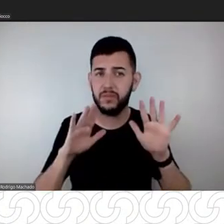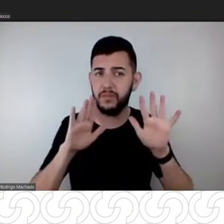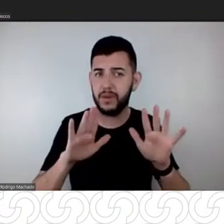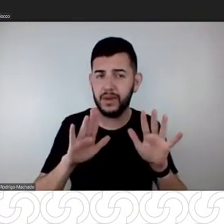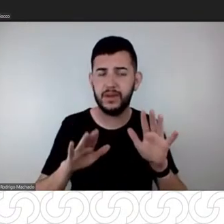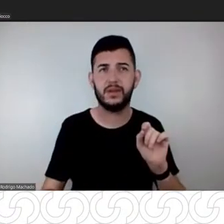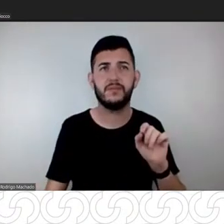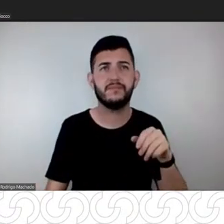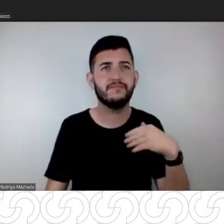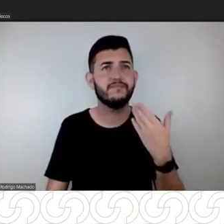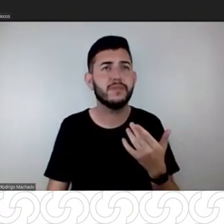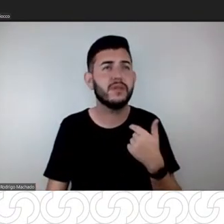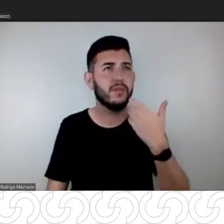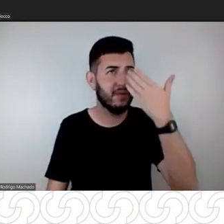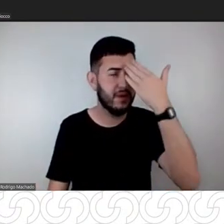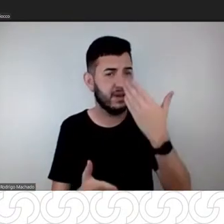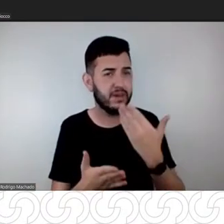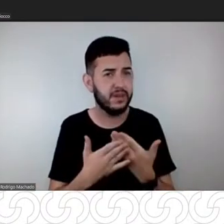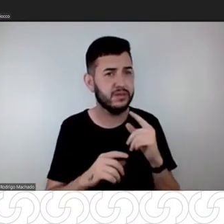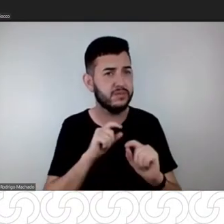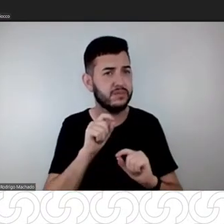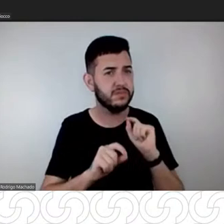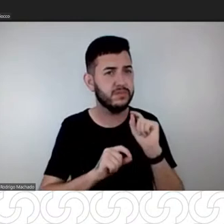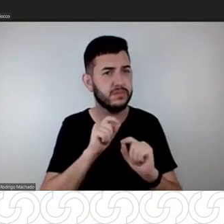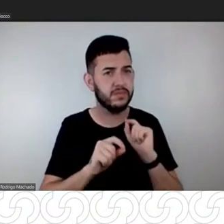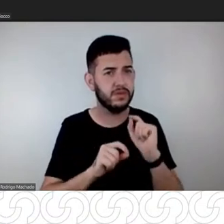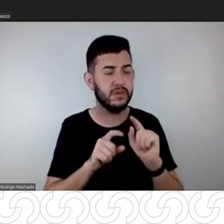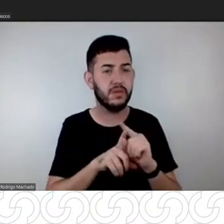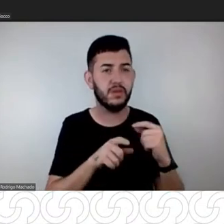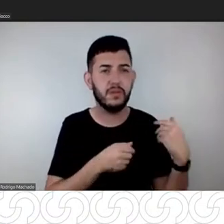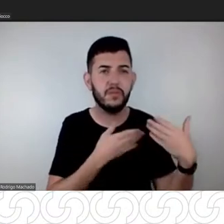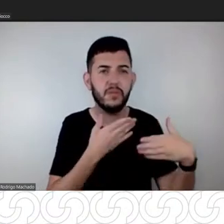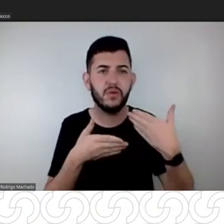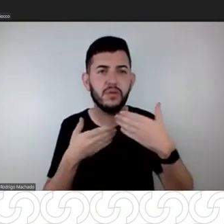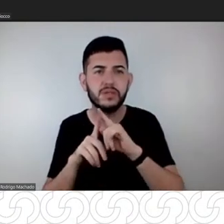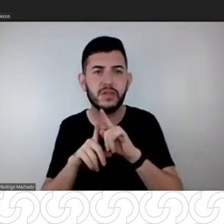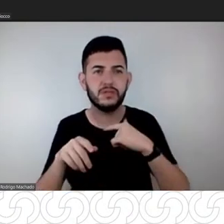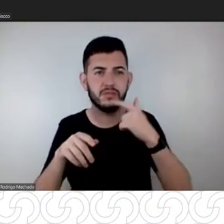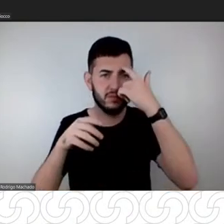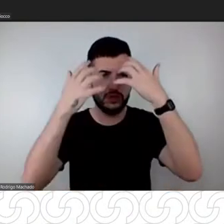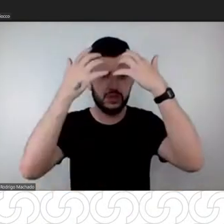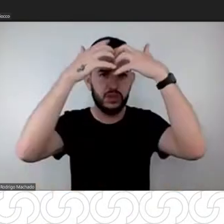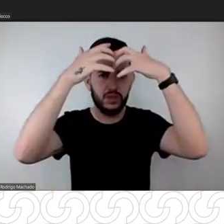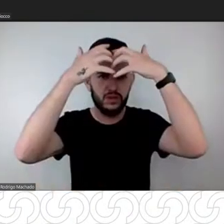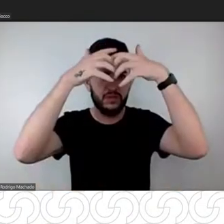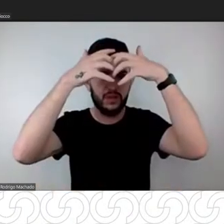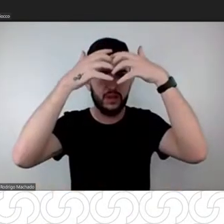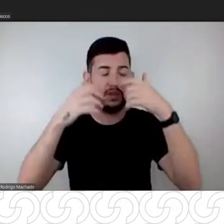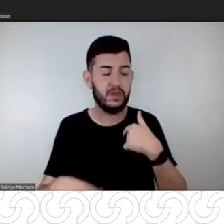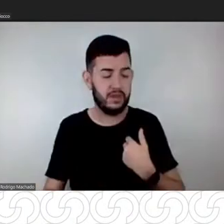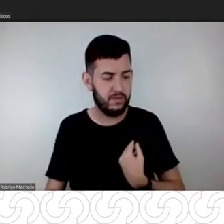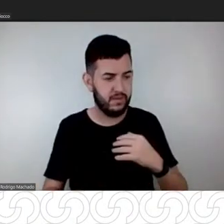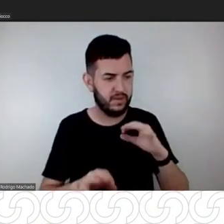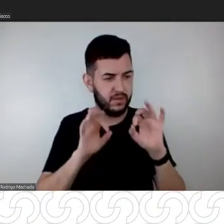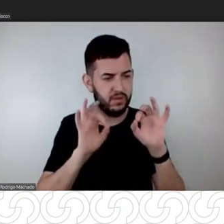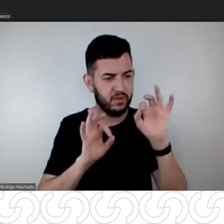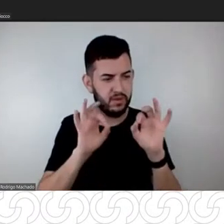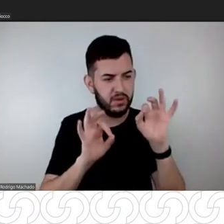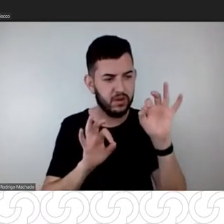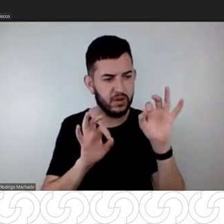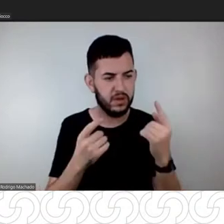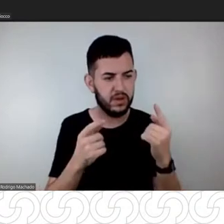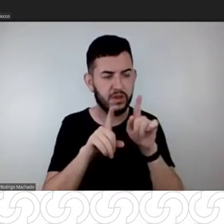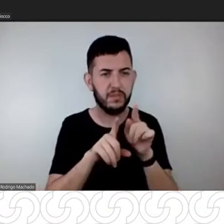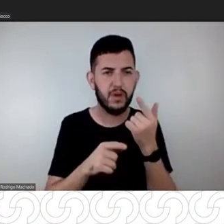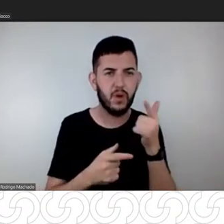eu acho que esse como um processo de reflexão que eu tenho realizado e alguns outros companheiros